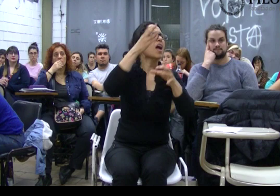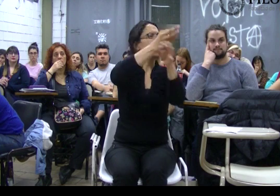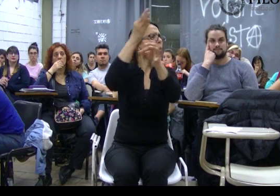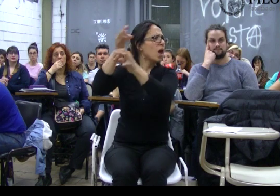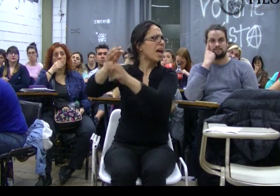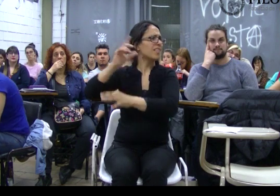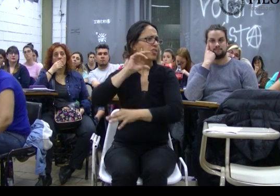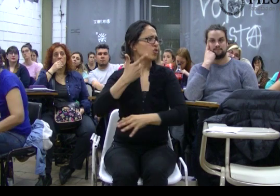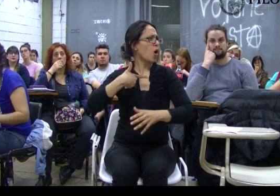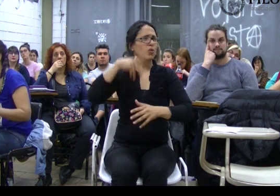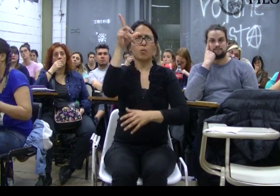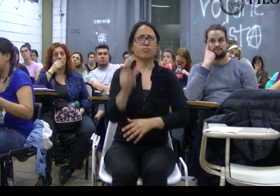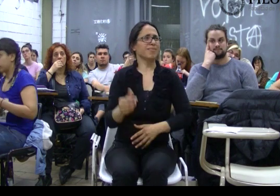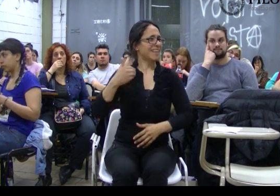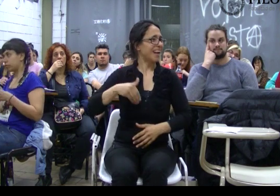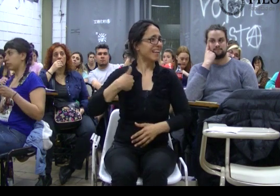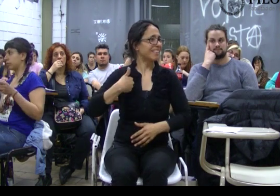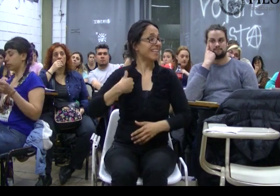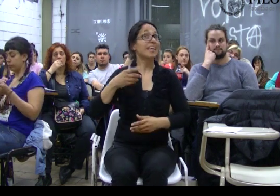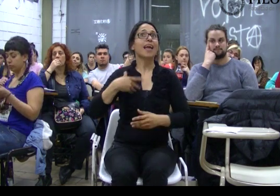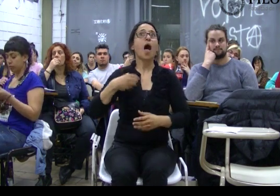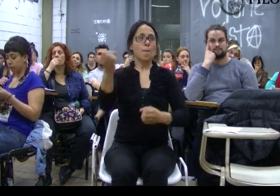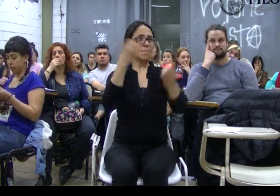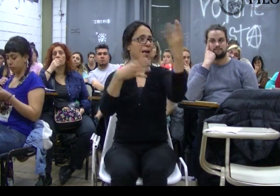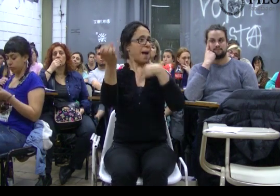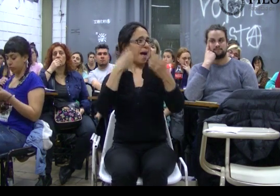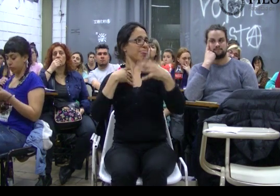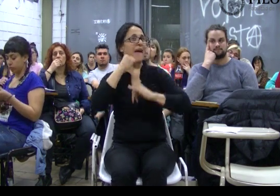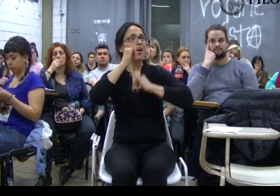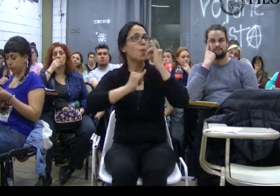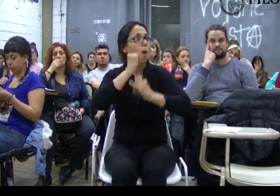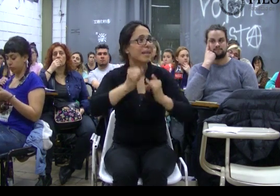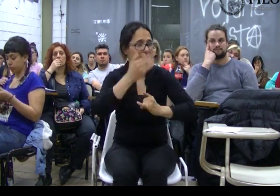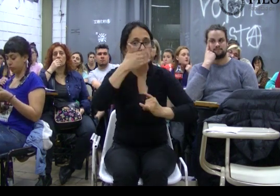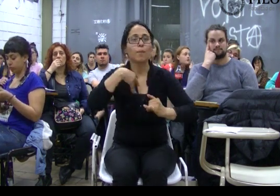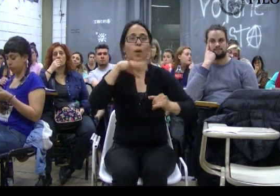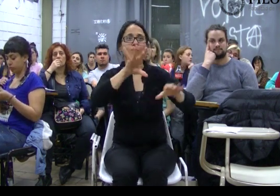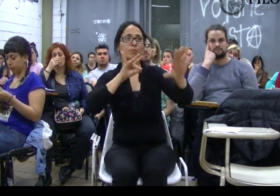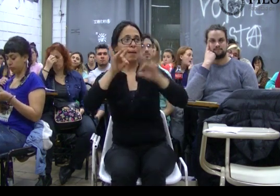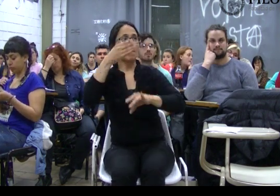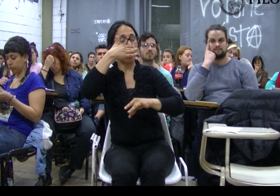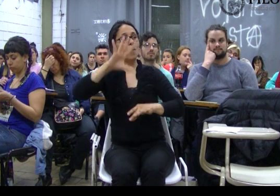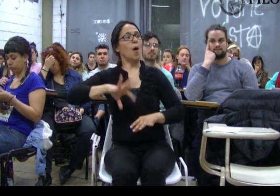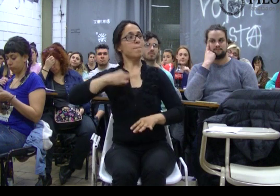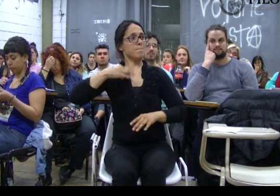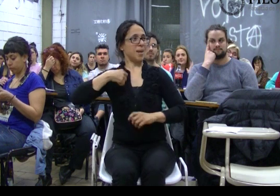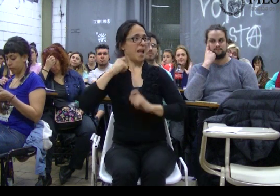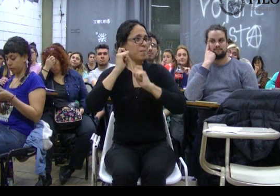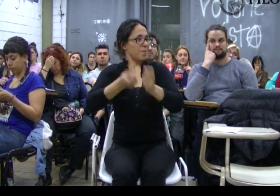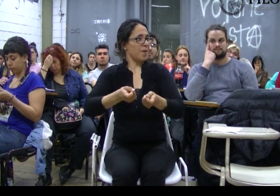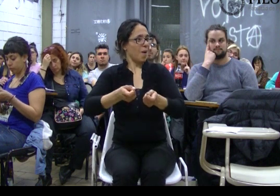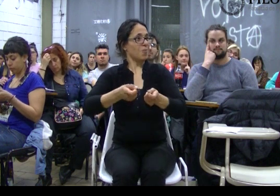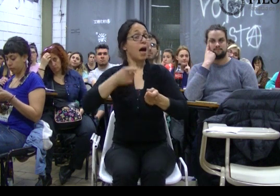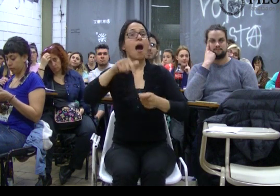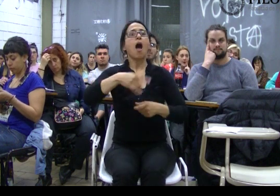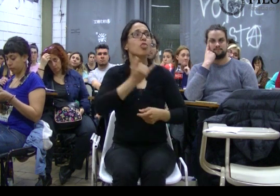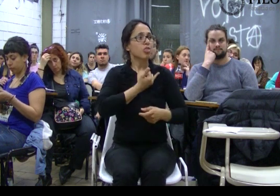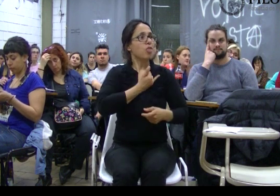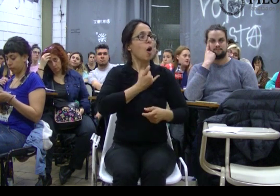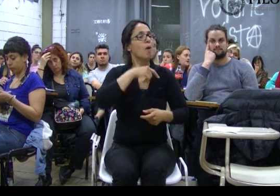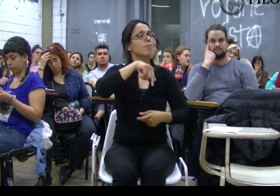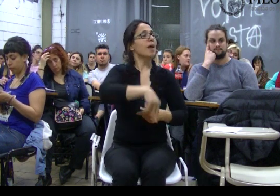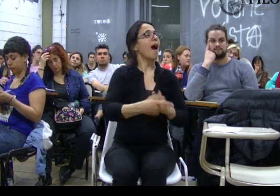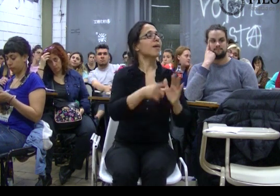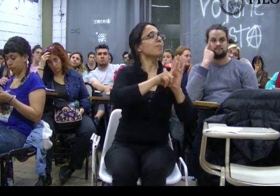del país mandan los niños sus cuentos y hay una premiación que va a ser este año en la legislatura de